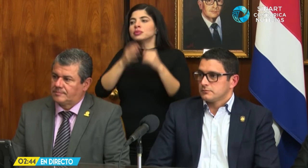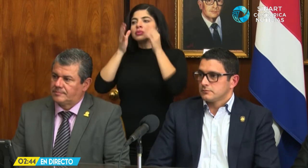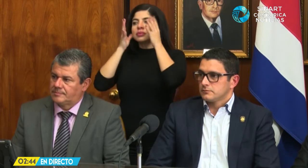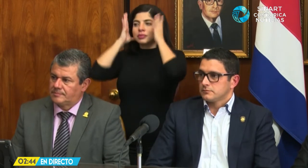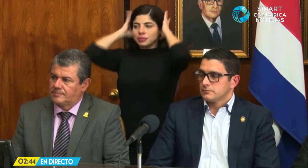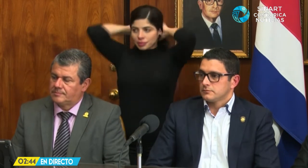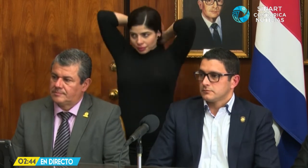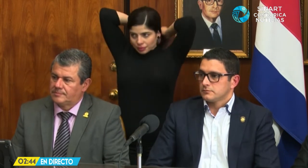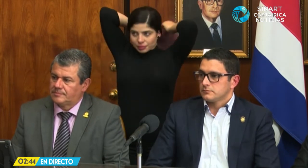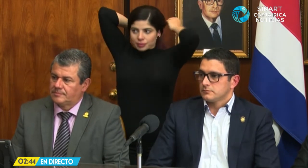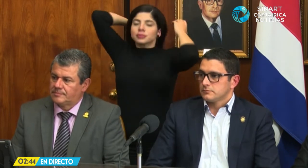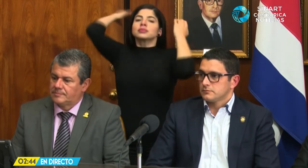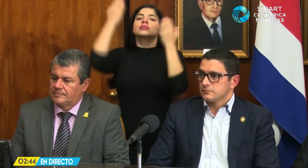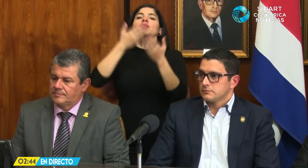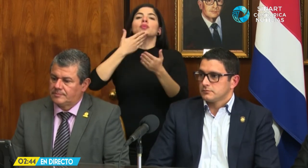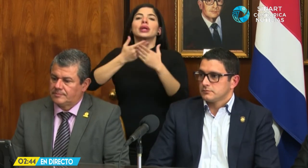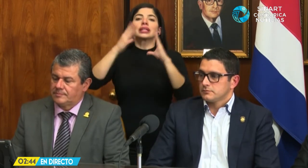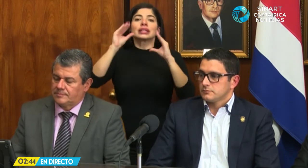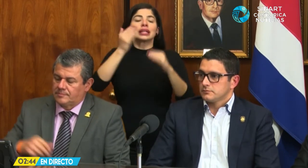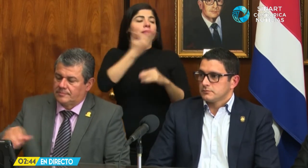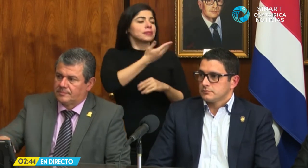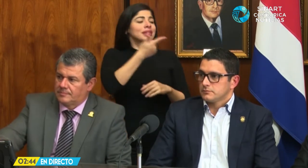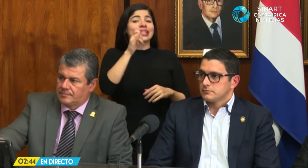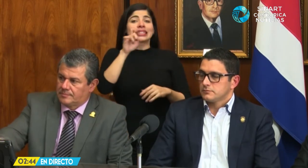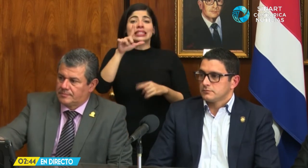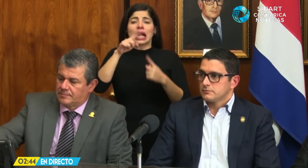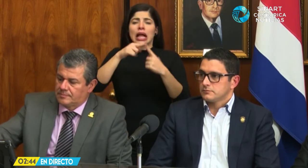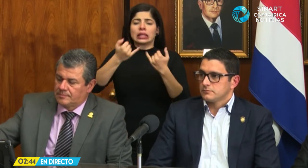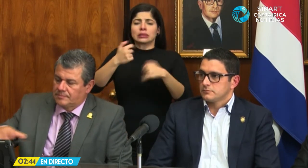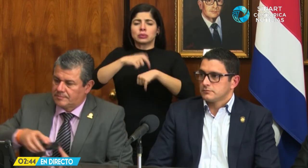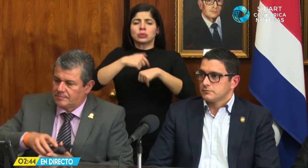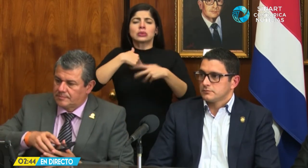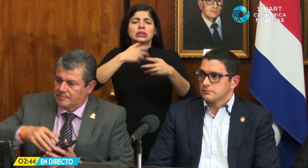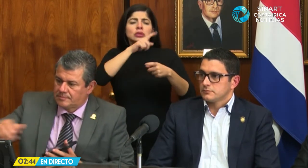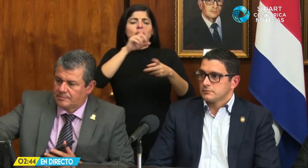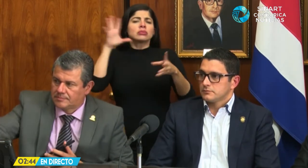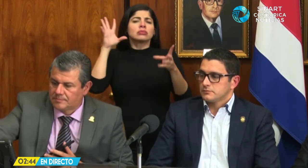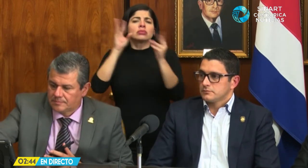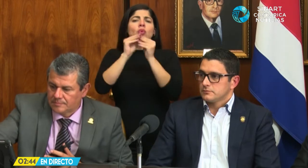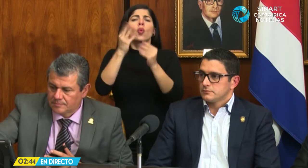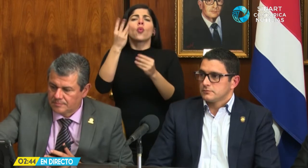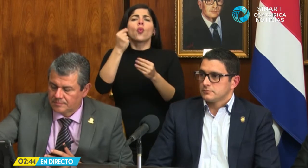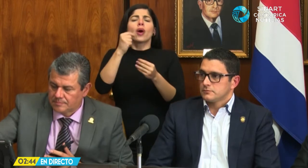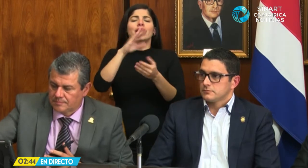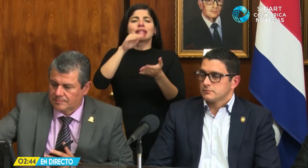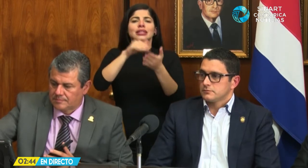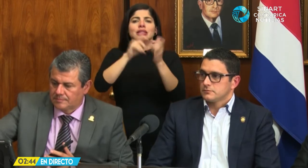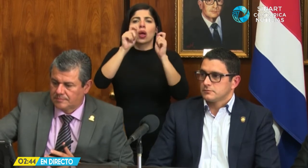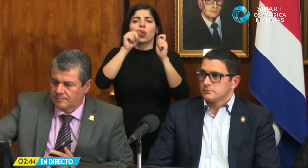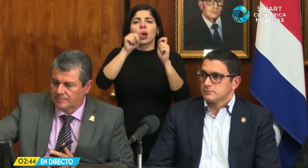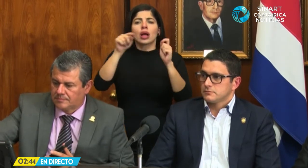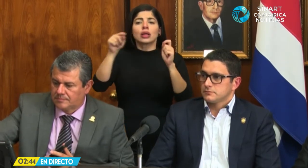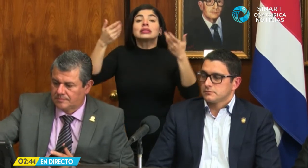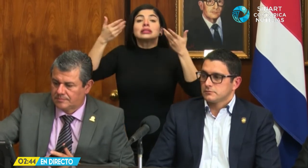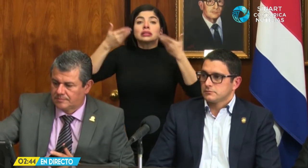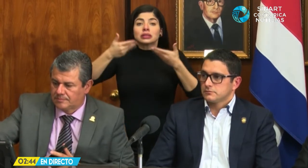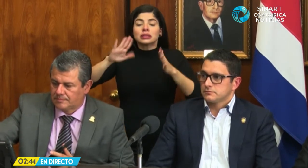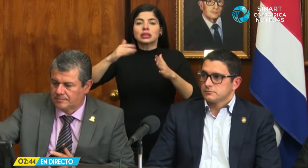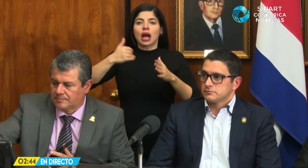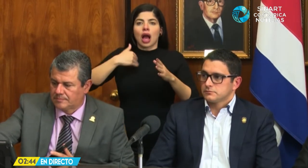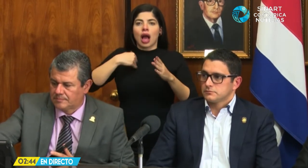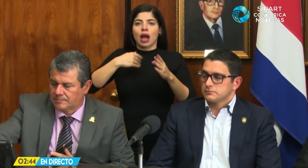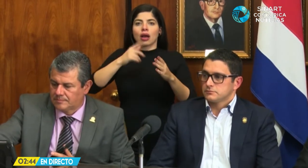Buenas tardes, doña Gisela. Hasta el momento quisiera que me hiciera un recuento de la cantidad de centros educativos que ya tienen la orden ya,